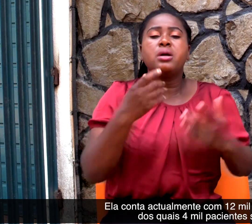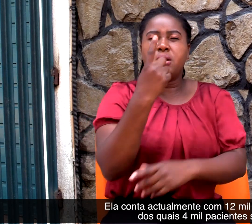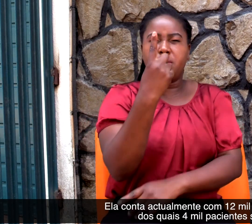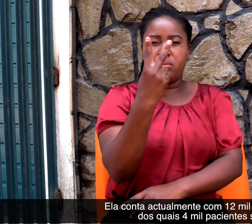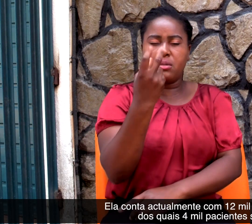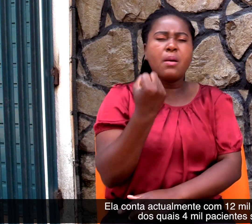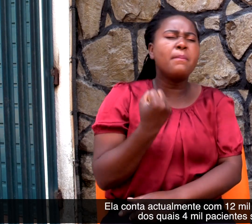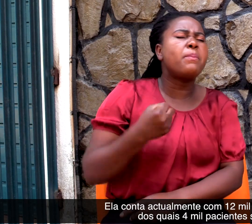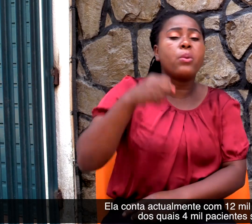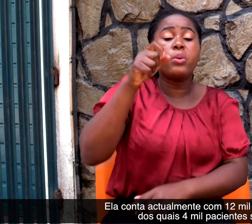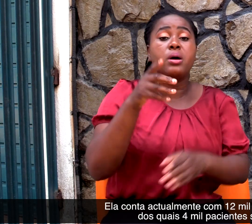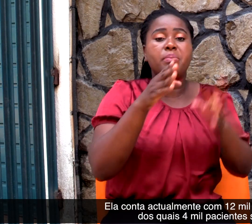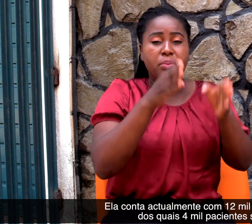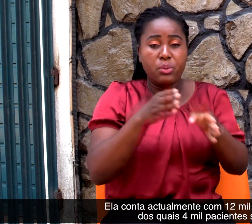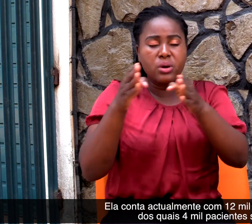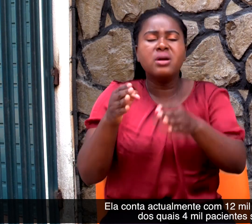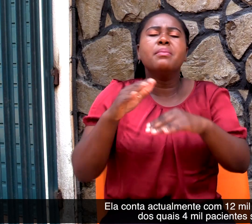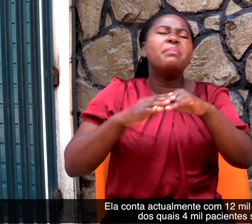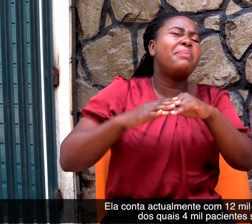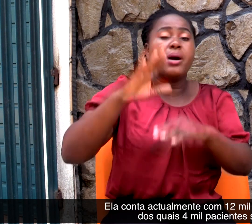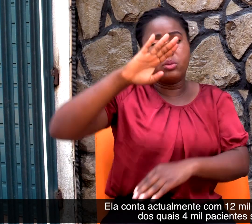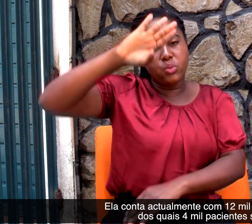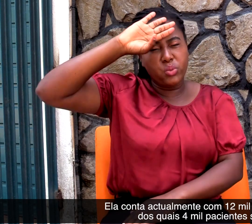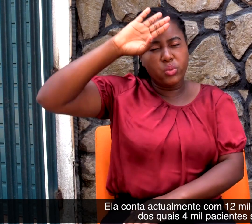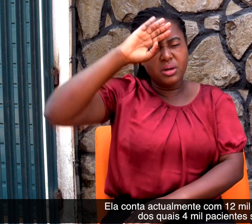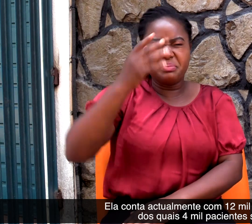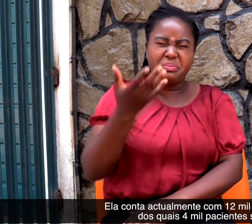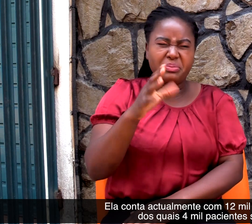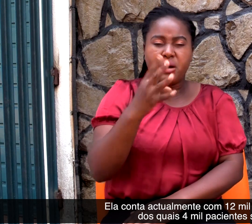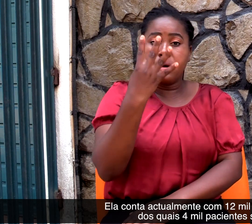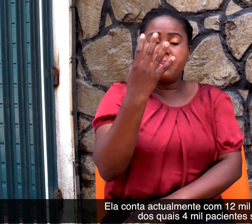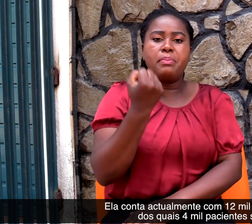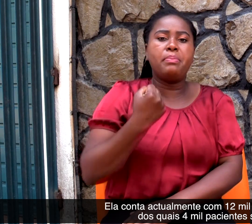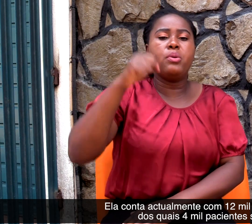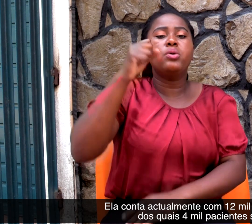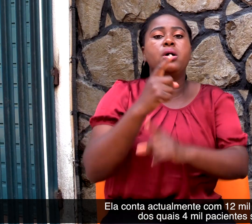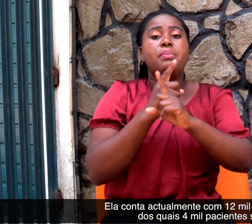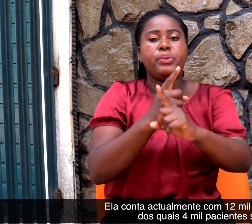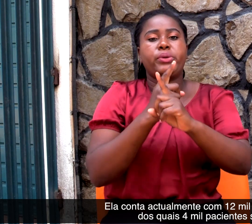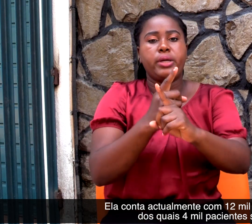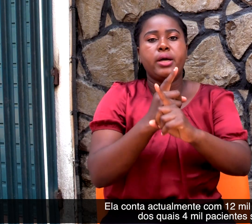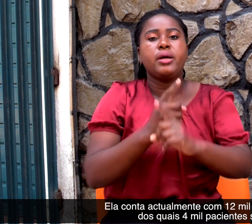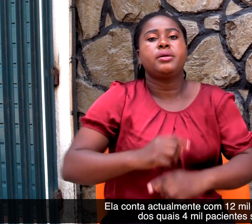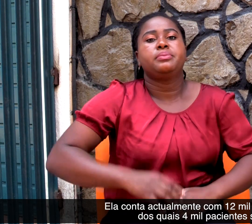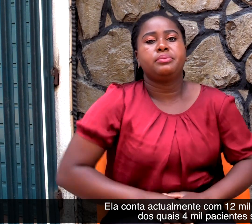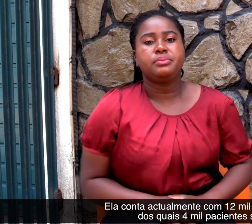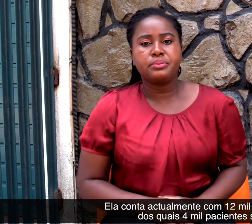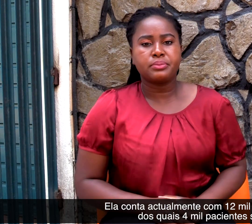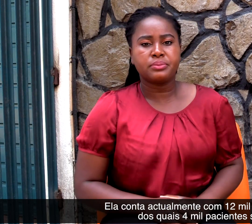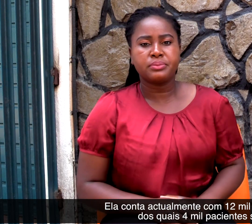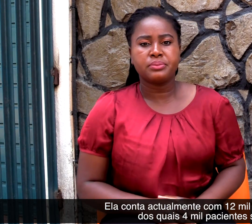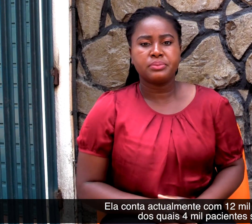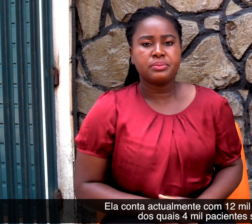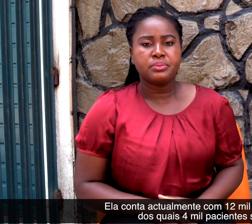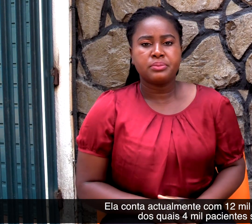Ela conta atualmente com 12.000 membros inscritos, dos quais 4.000 pacientes